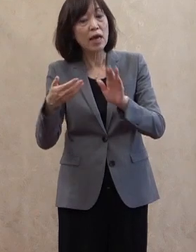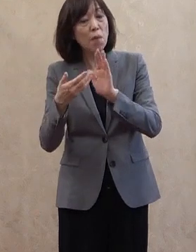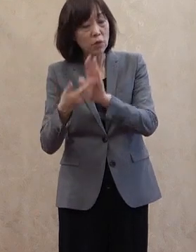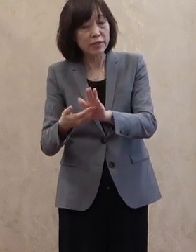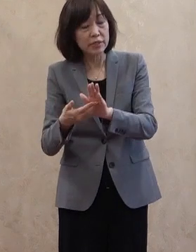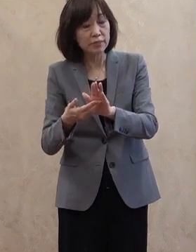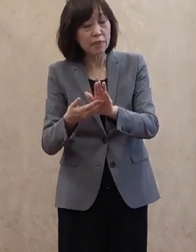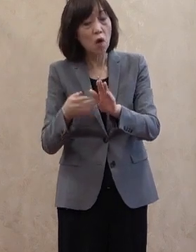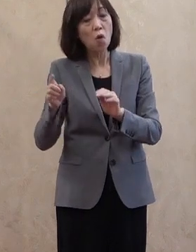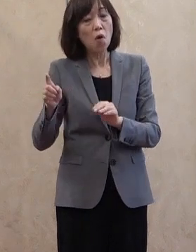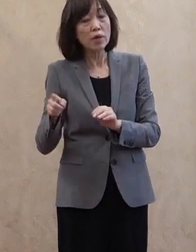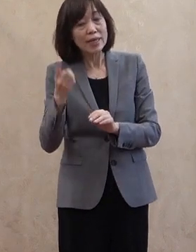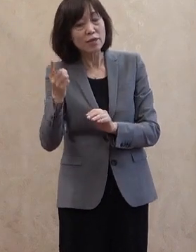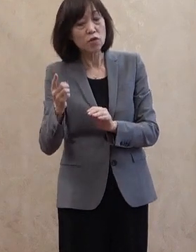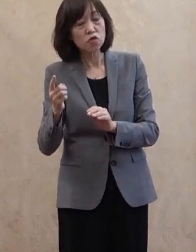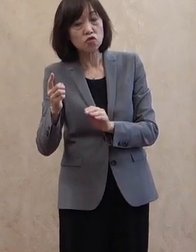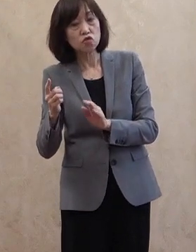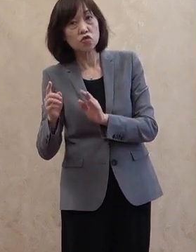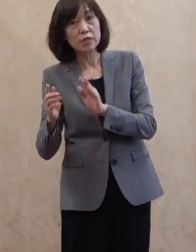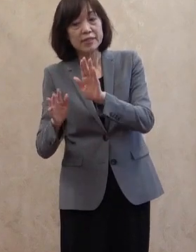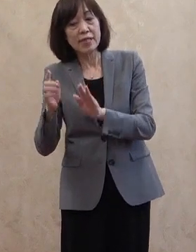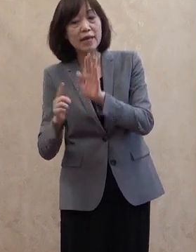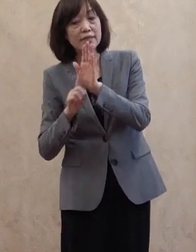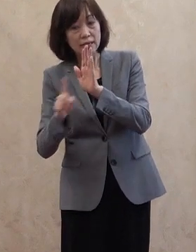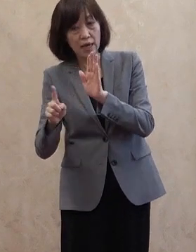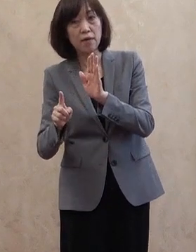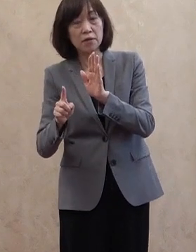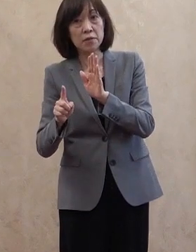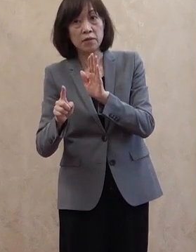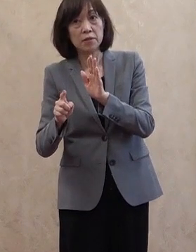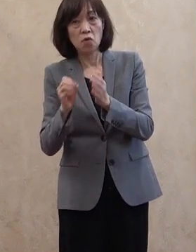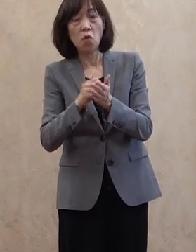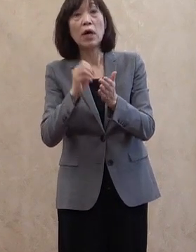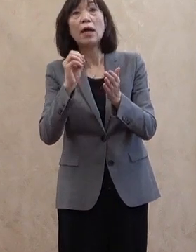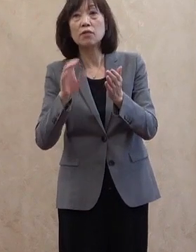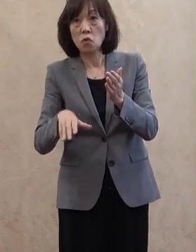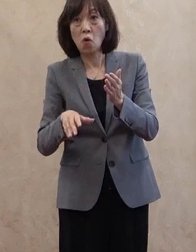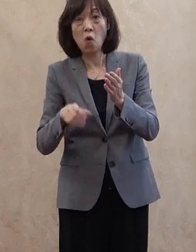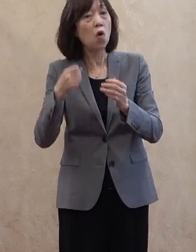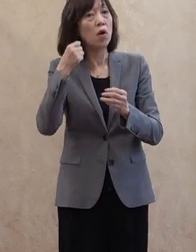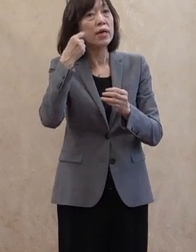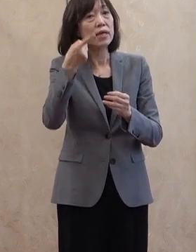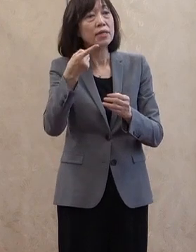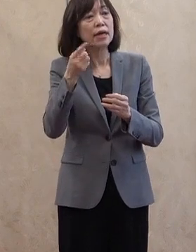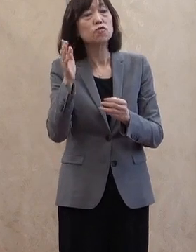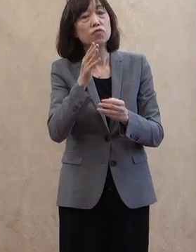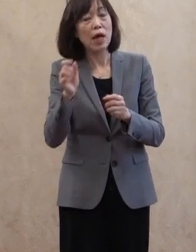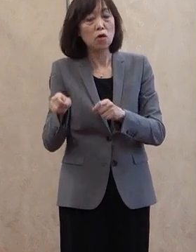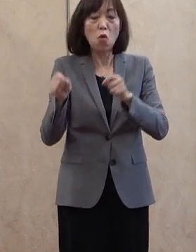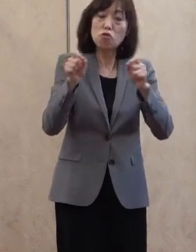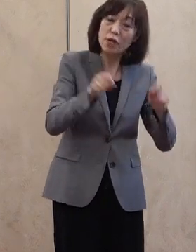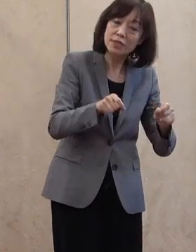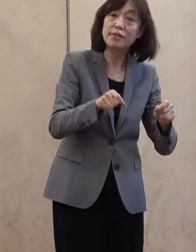ということであればですね、2月末に解除するのではなくてですね、約1ヶ月程度遅らせて、